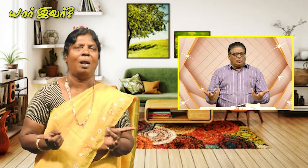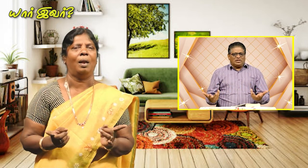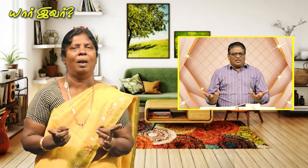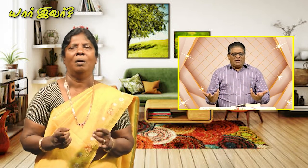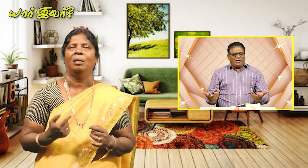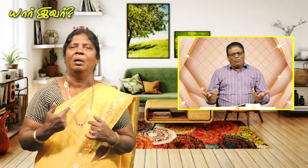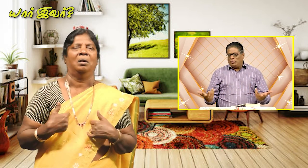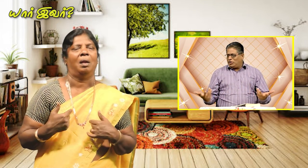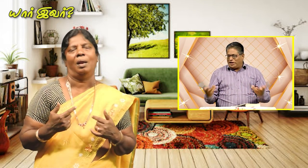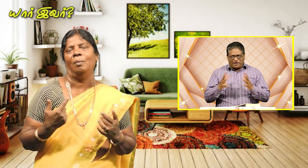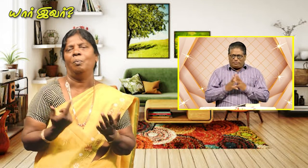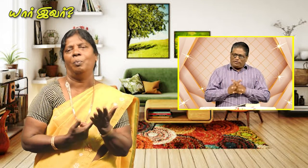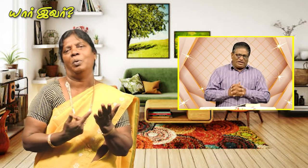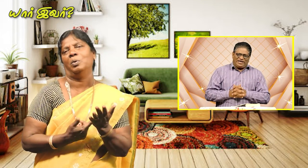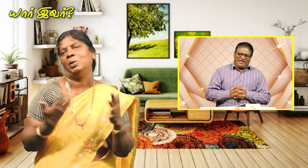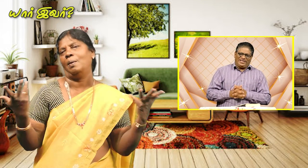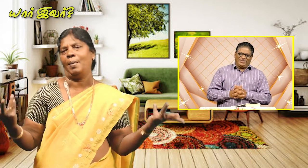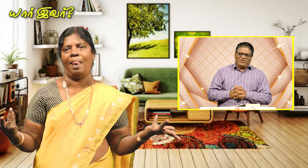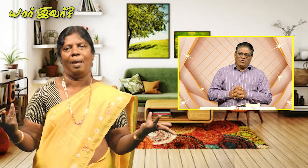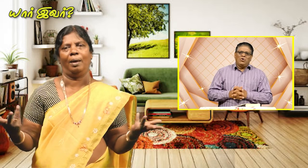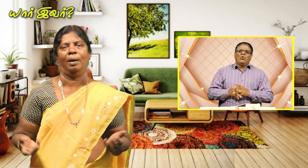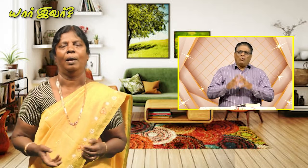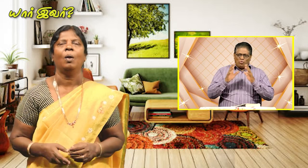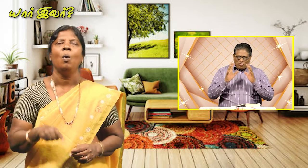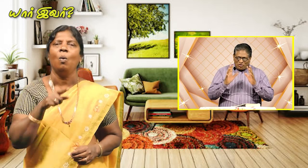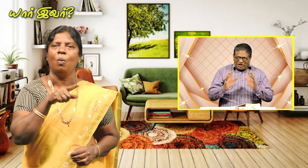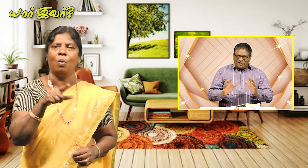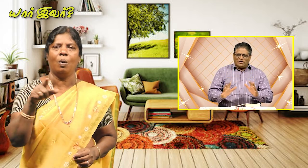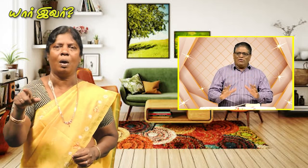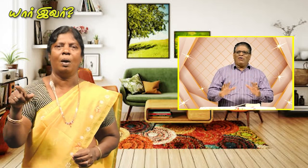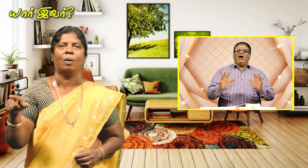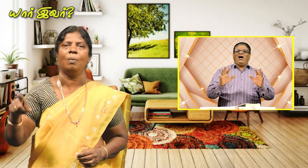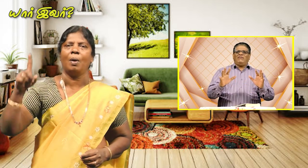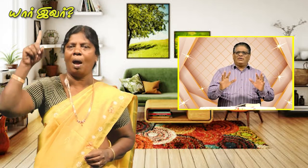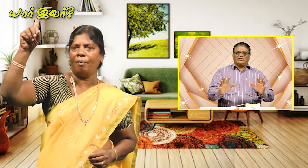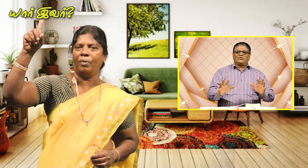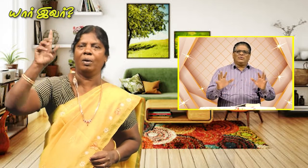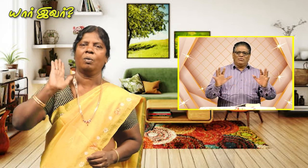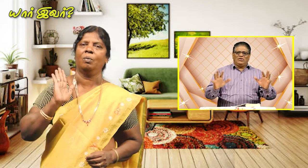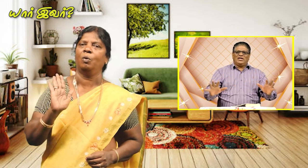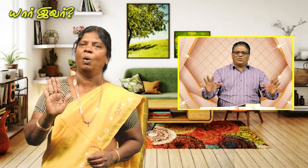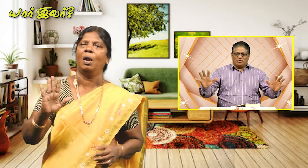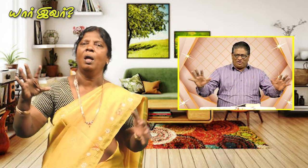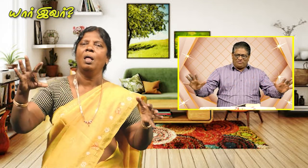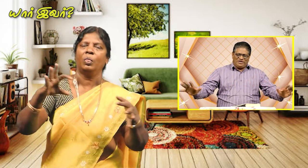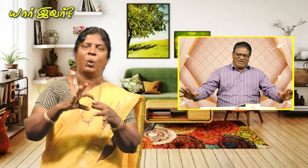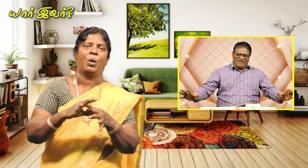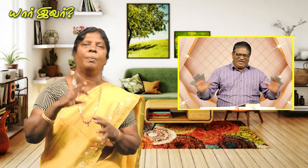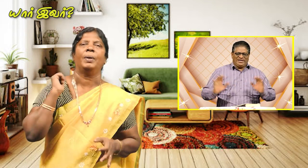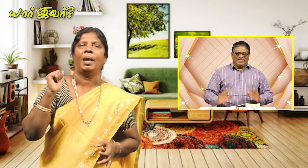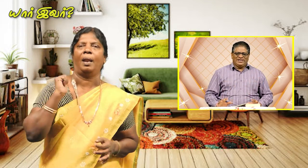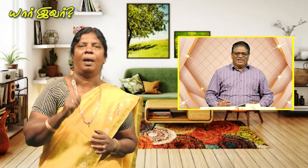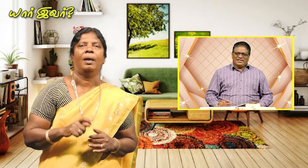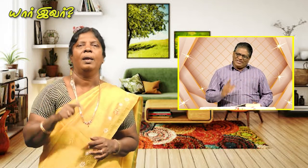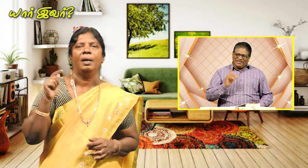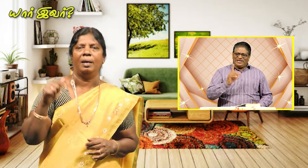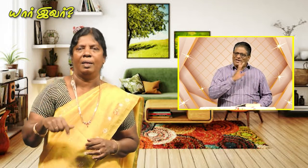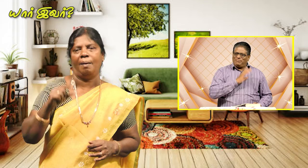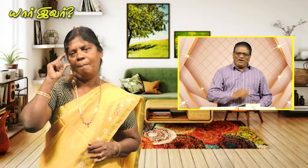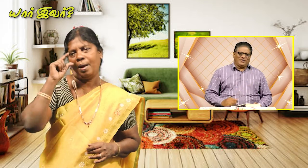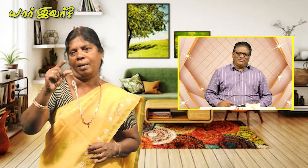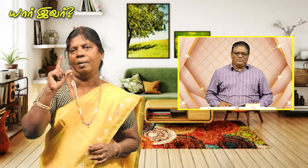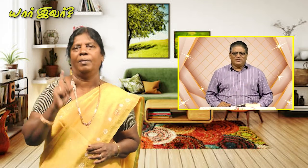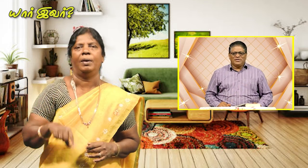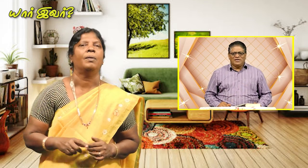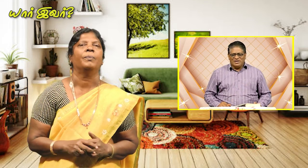இதெல்லாம் சொல்றதுனால ஒன்றும் நடக்க போறதே கிடையாது. உங்களுக்கும் அவருக்கும் உள்ள தொடர்பு என்ன, இதை தான்